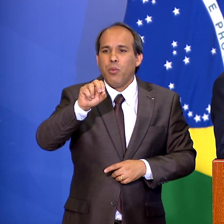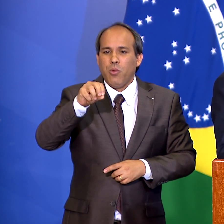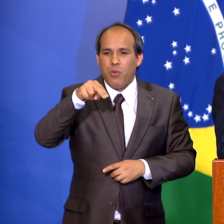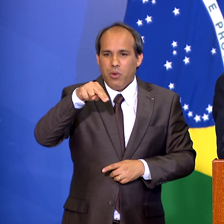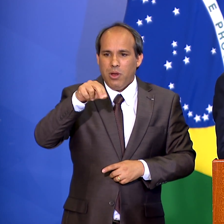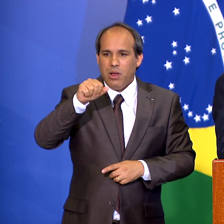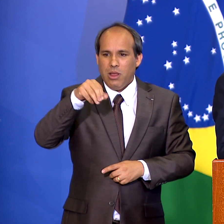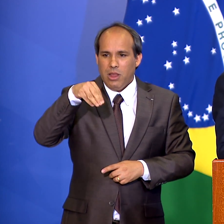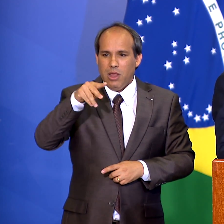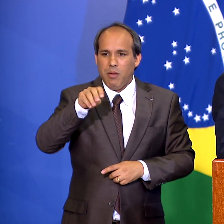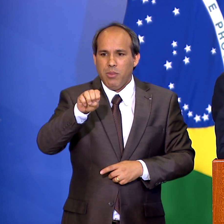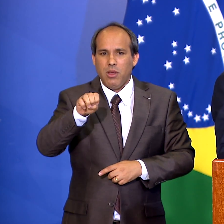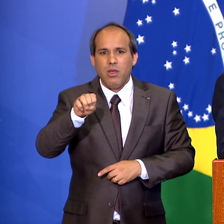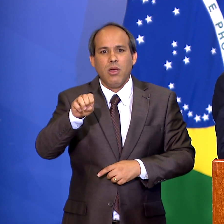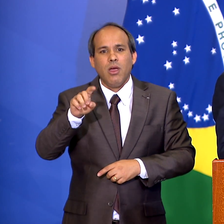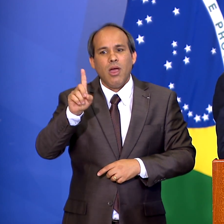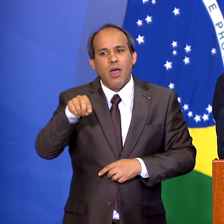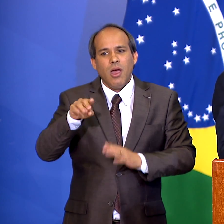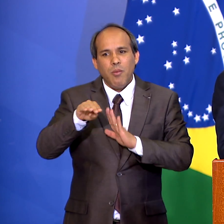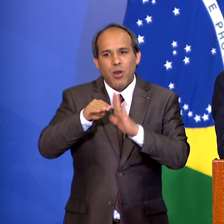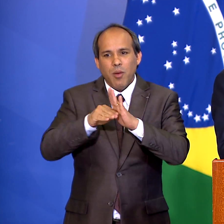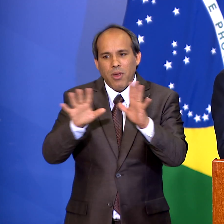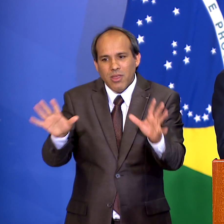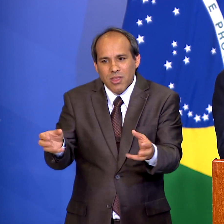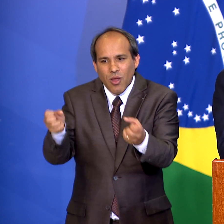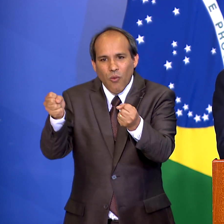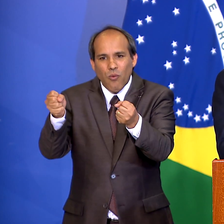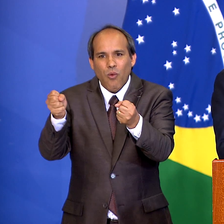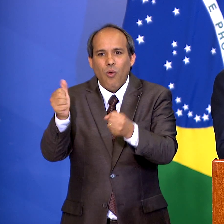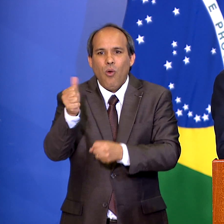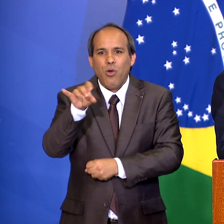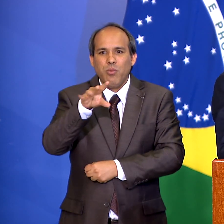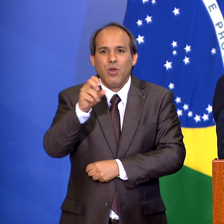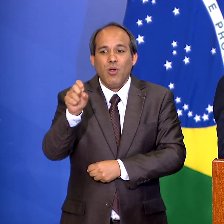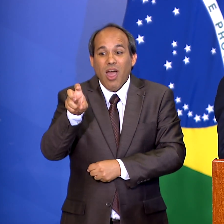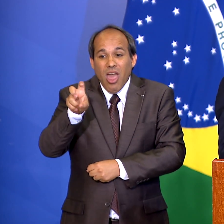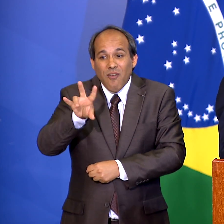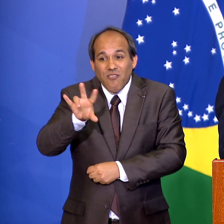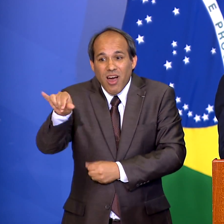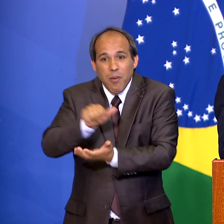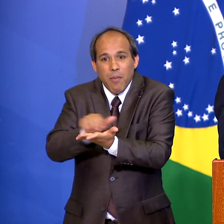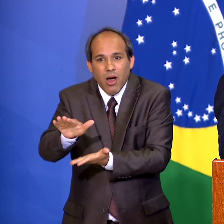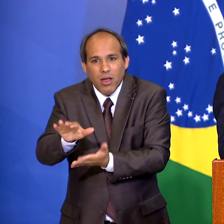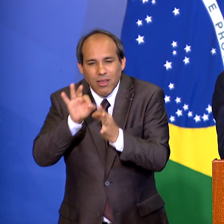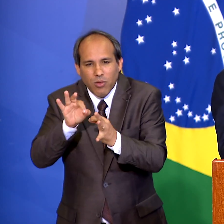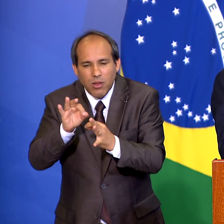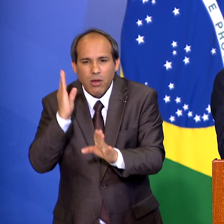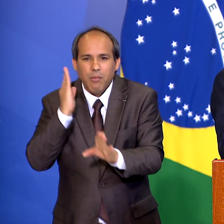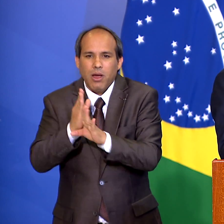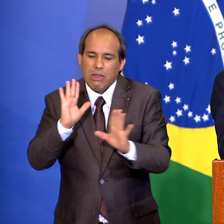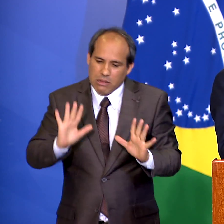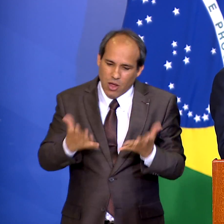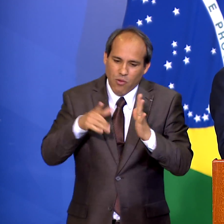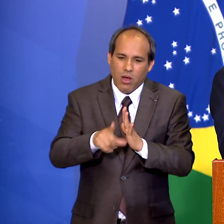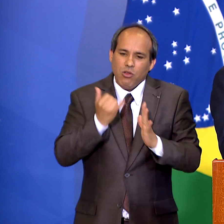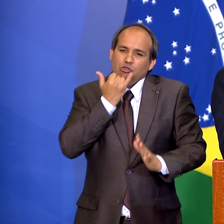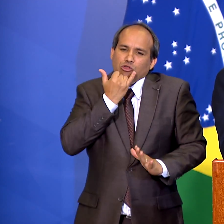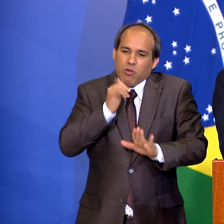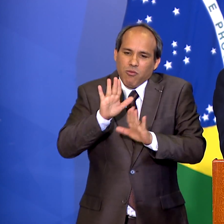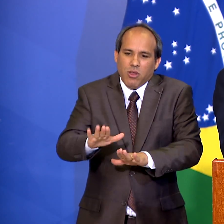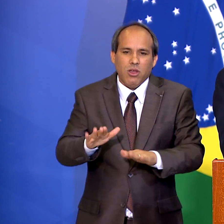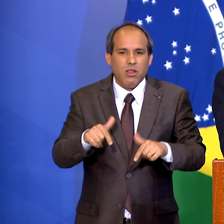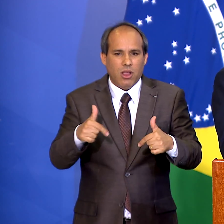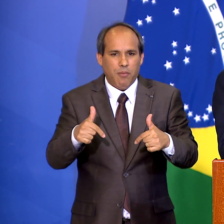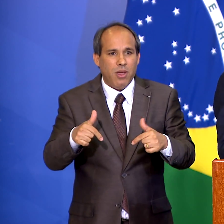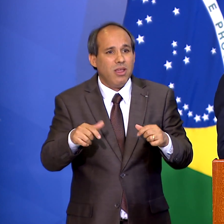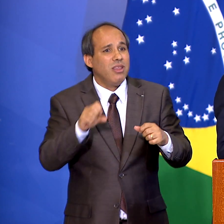conseguimos garantir 11 milhões de empregos, pessoas que seriam demitidas com toda certeza. Ninguém pode manter alguém empregado, se o que ele produz